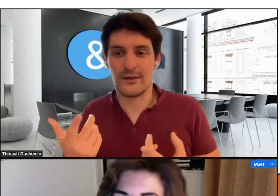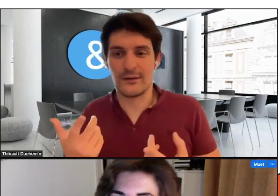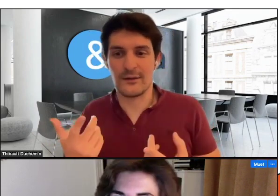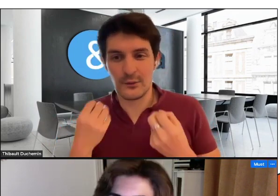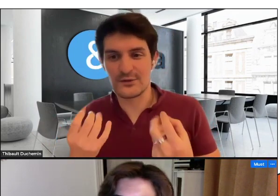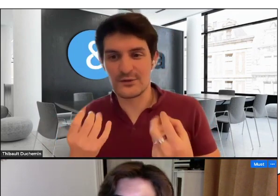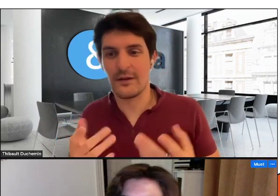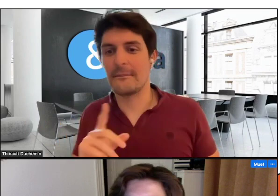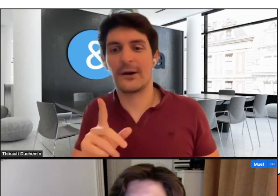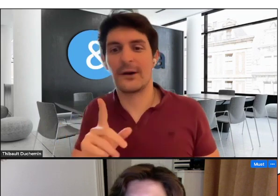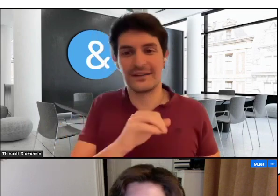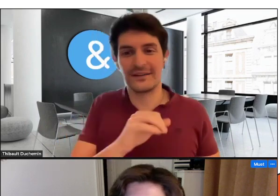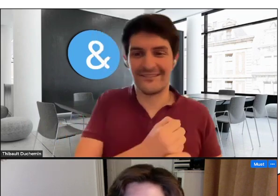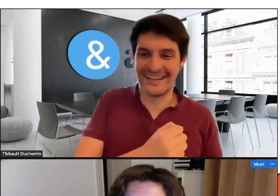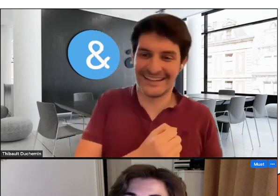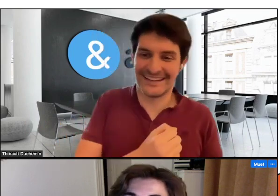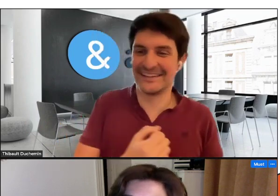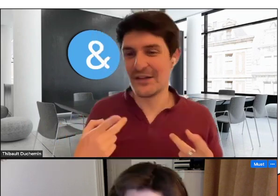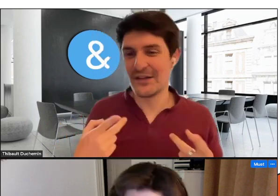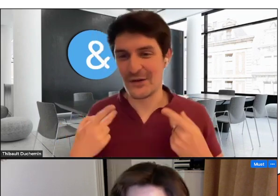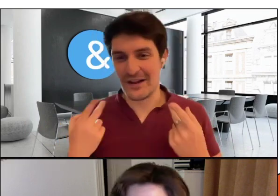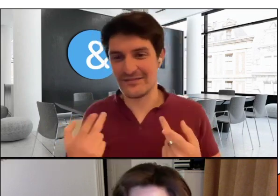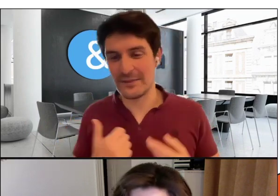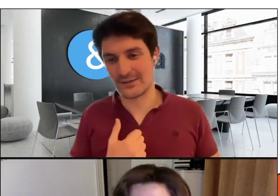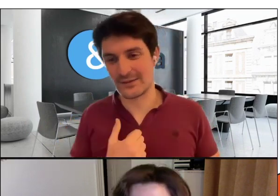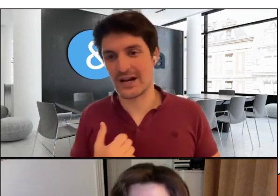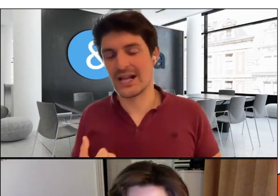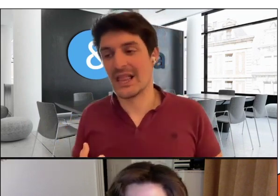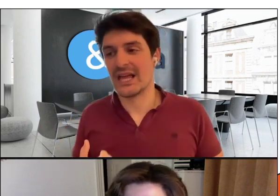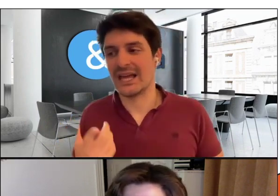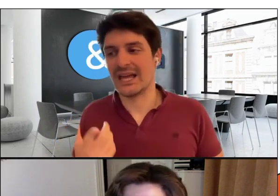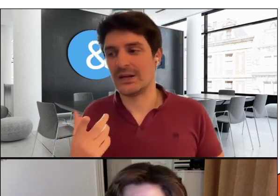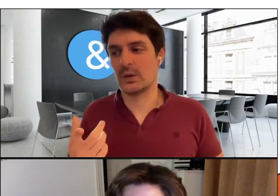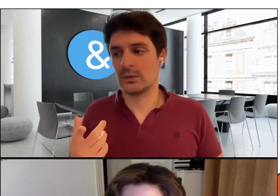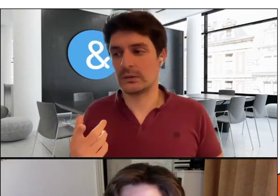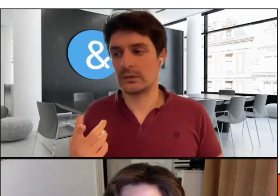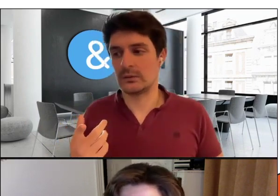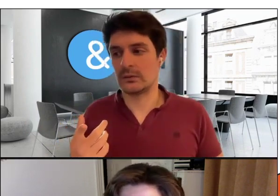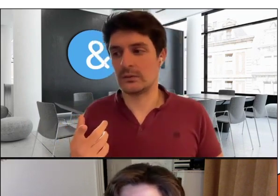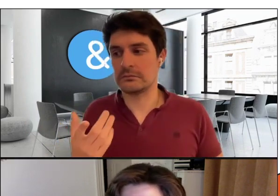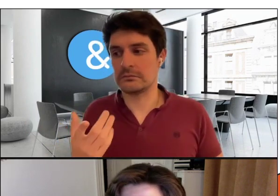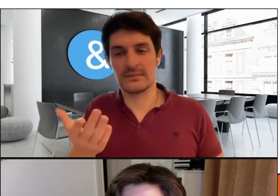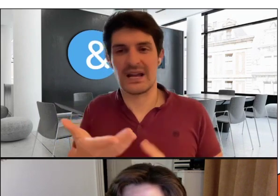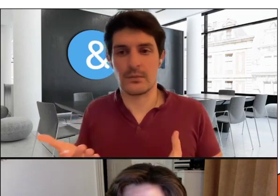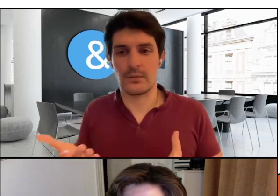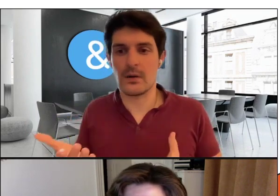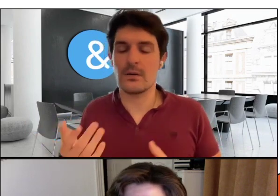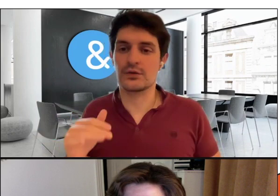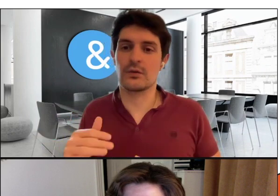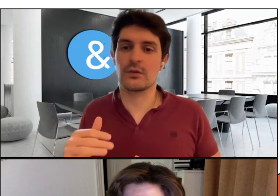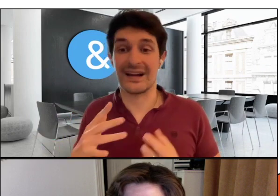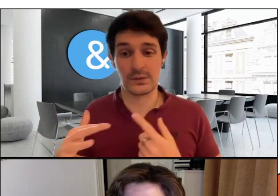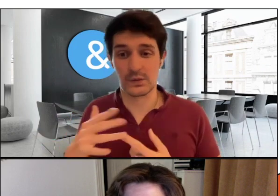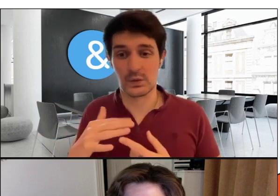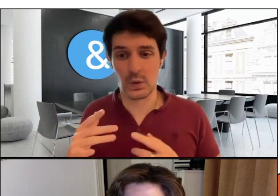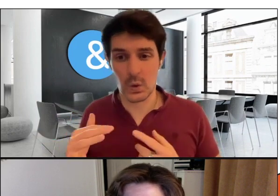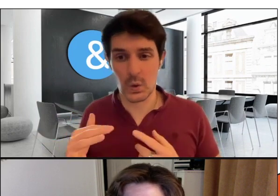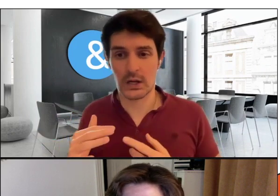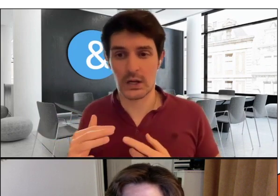tous les jours, pas qu'au travail, dans la vie personnelle. Et donc, simplement, sur les réseaux